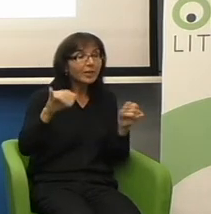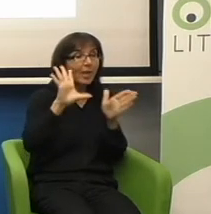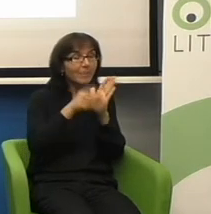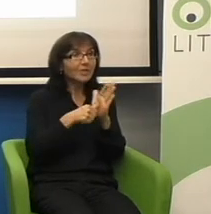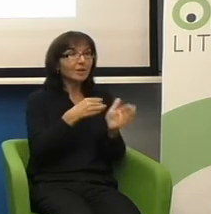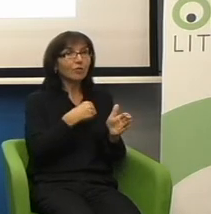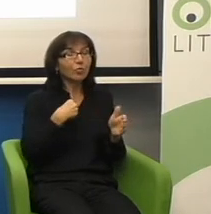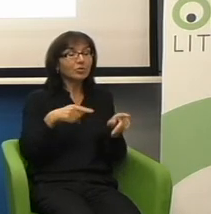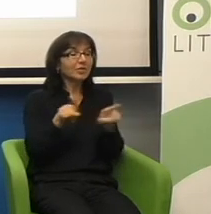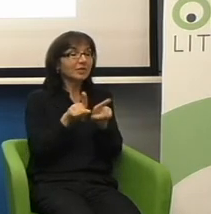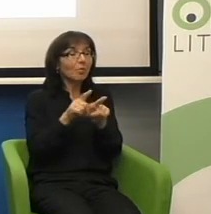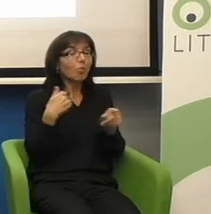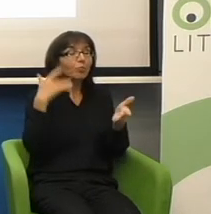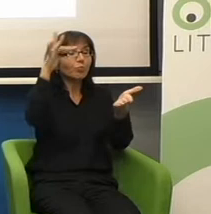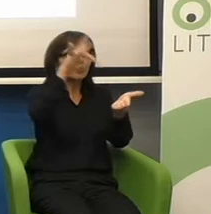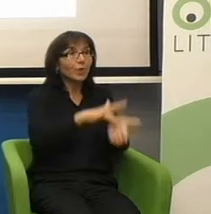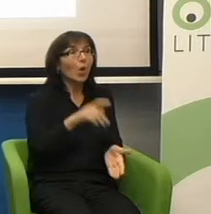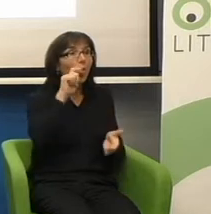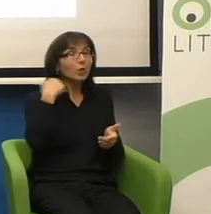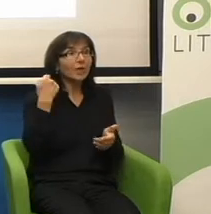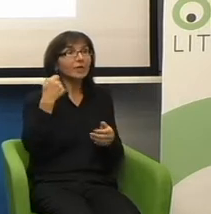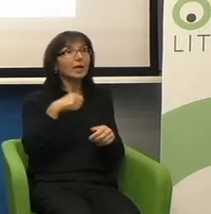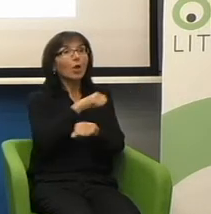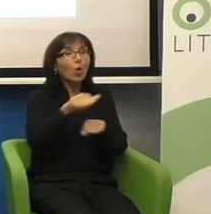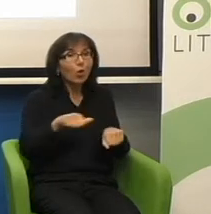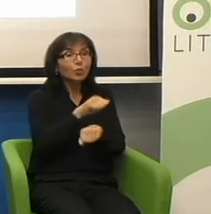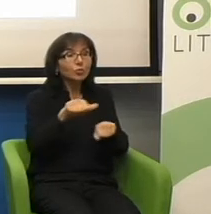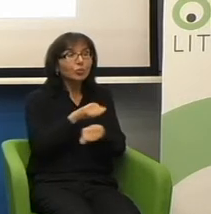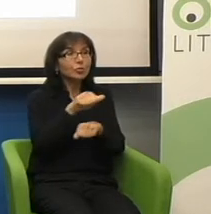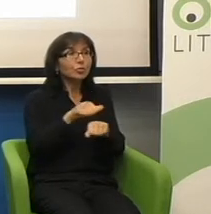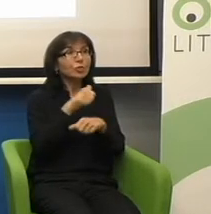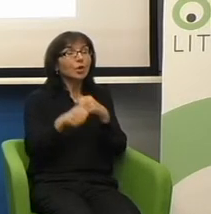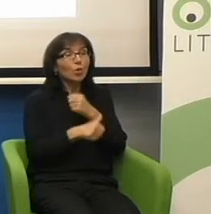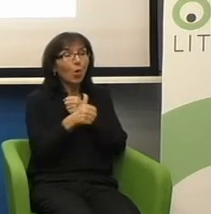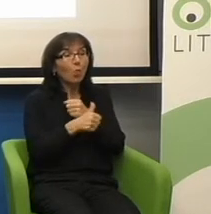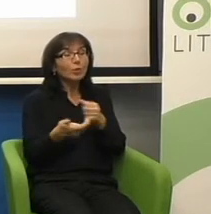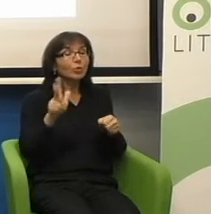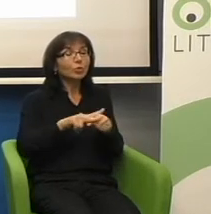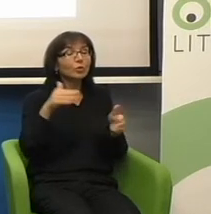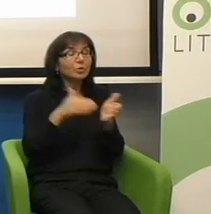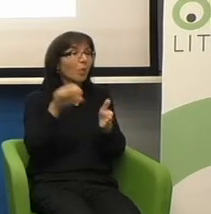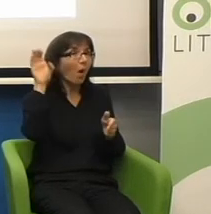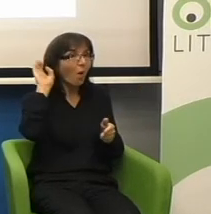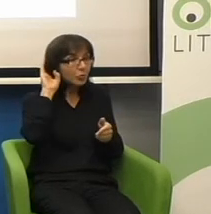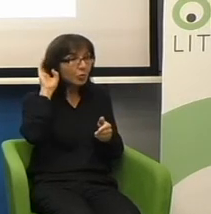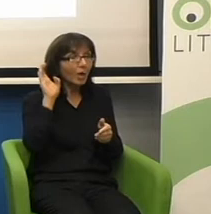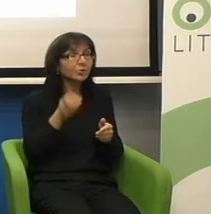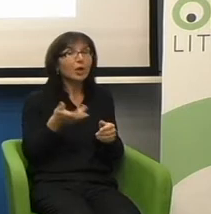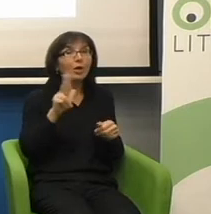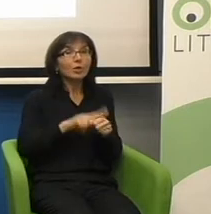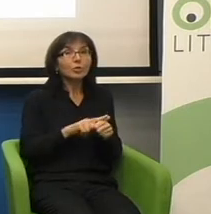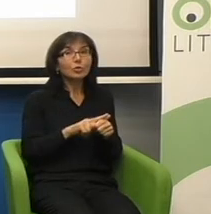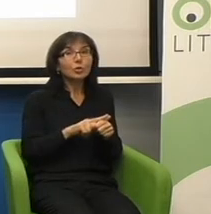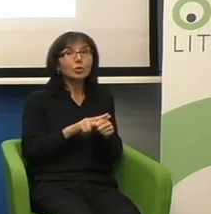byliśmy też na Ukrainie. To są godziny materiału właśnie, tak? Który trzeba odsłuchać i który też nam